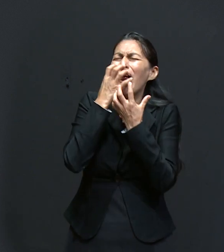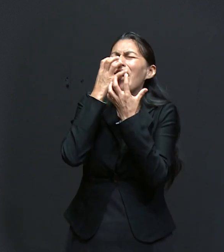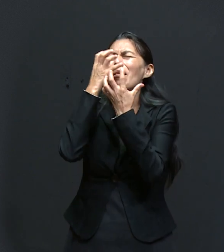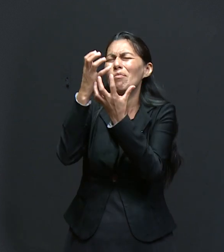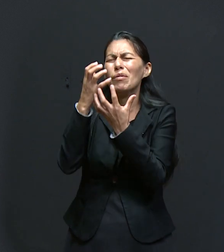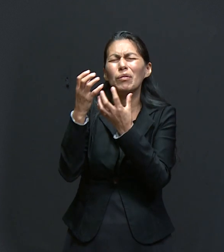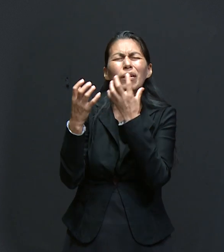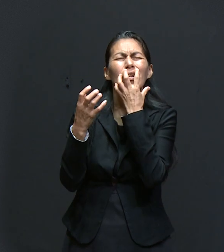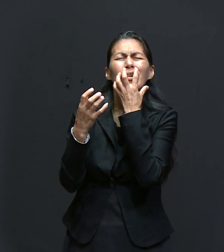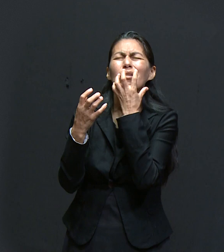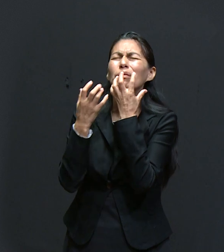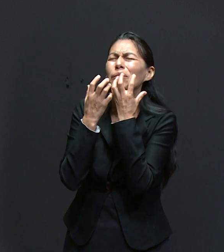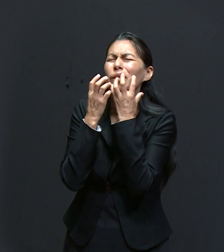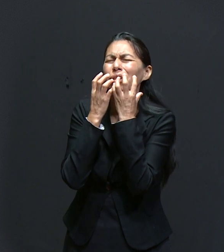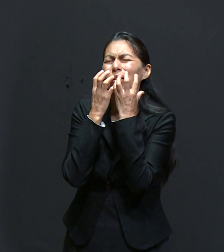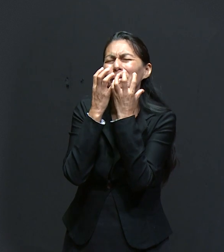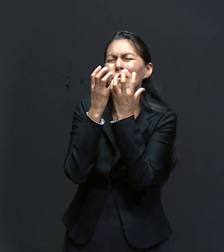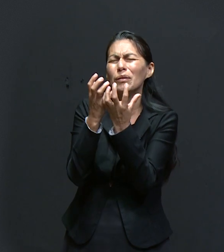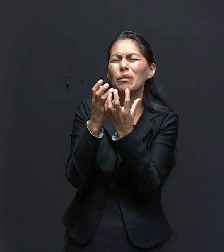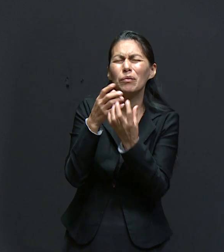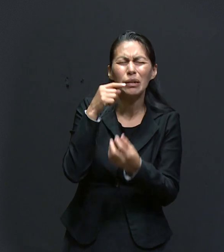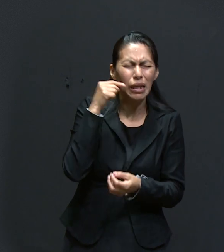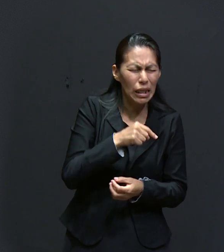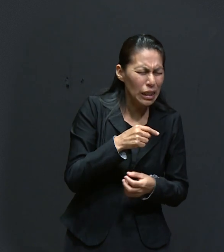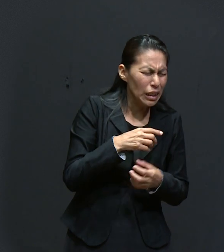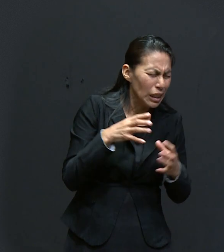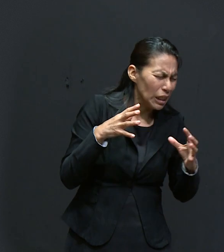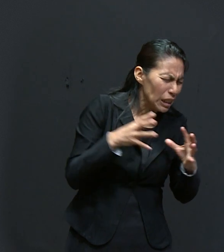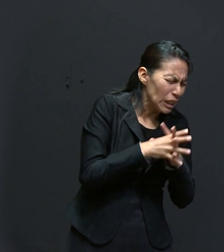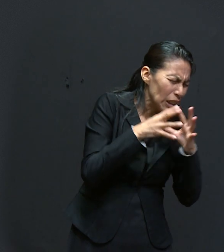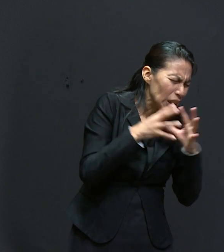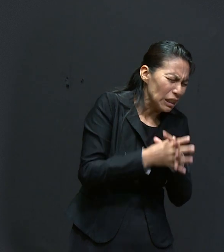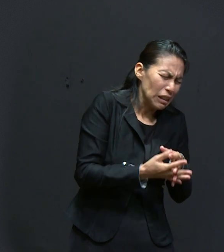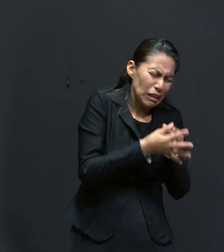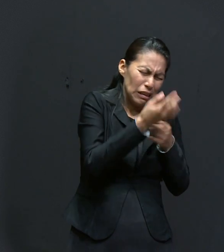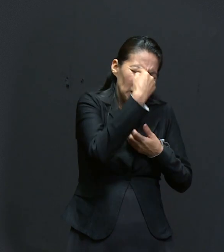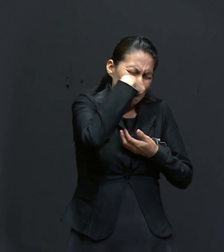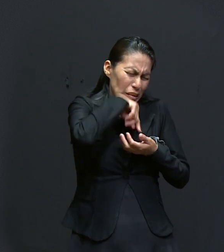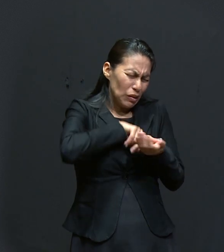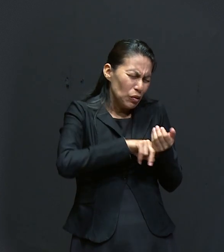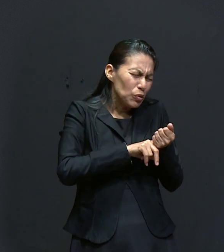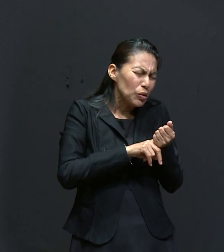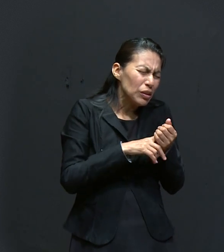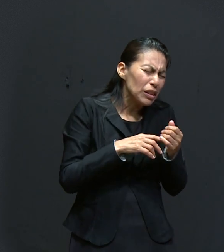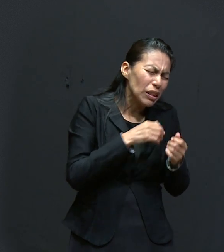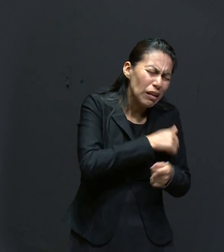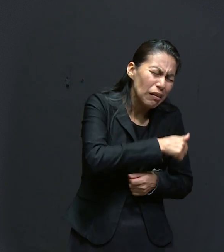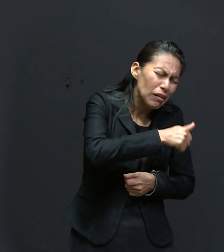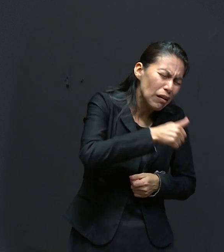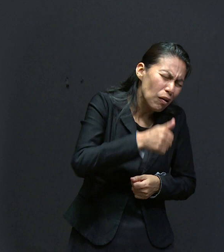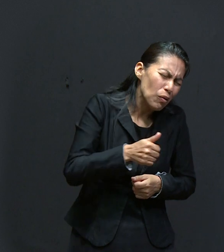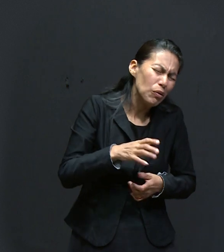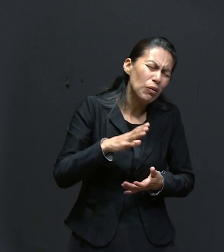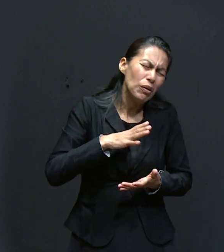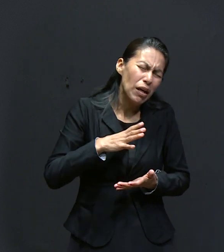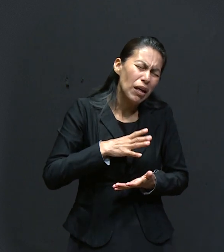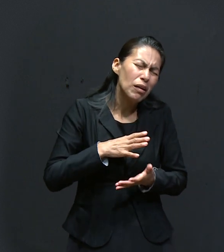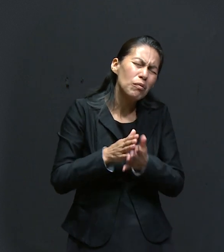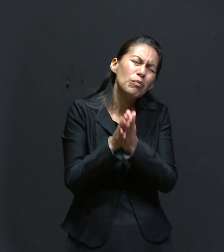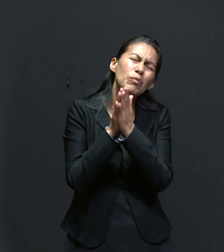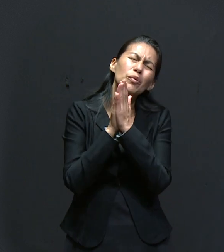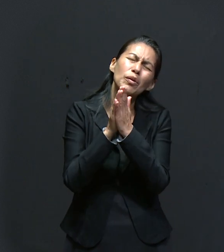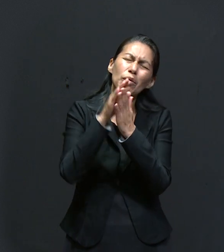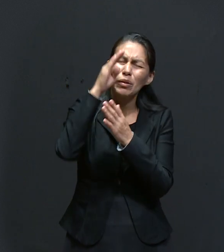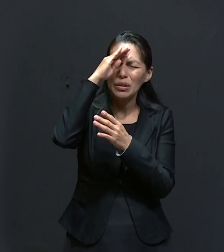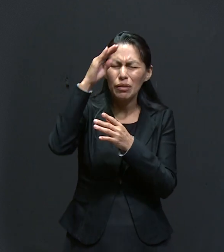guerra que cada uno de nosotros mis vinos haya paz que solo